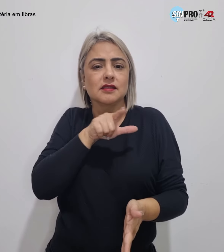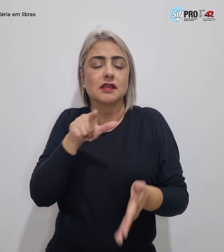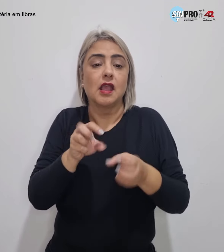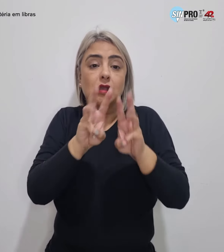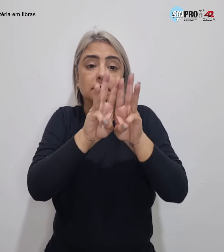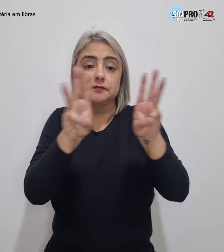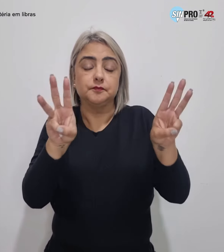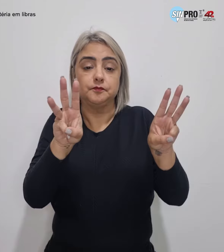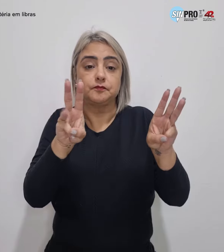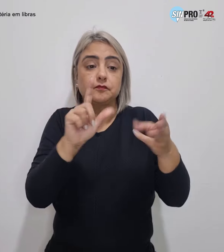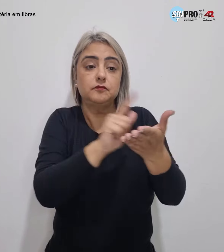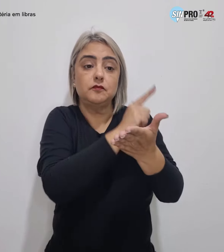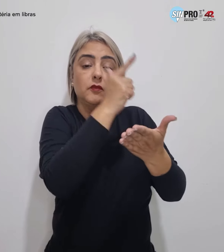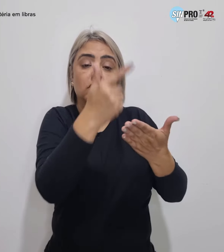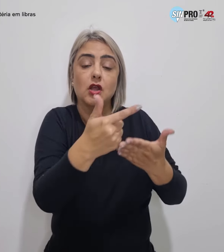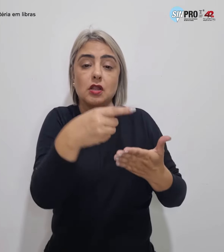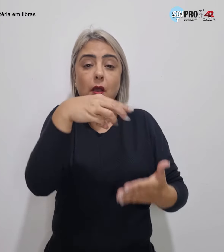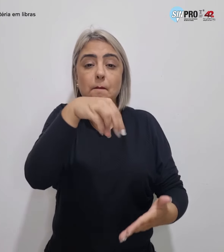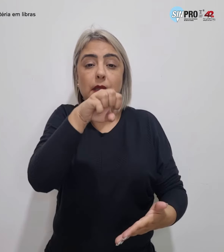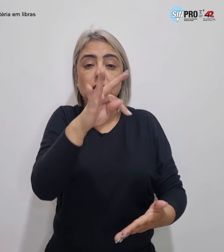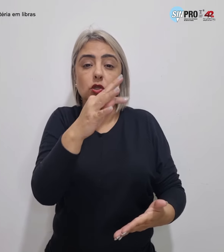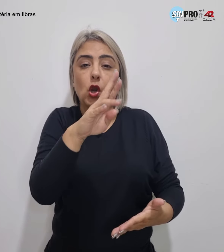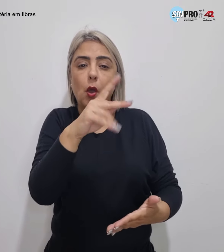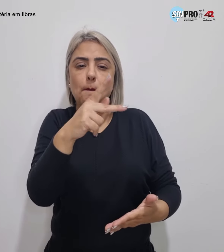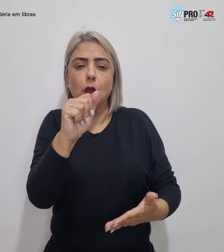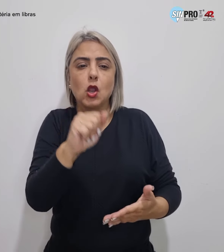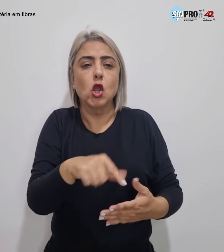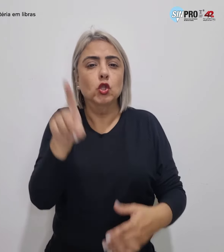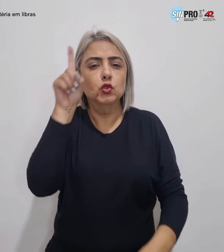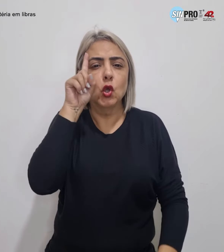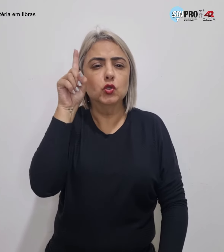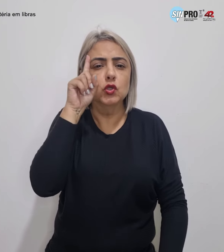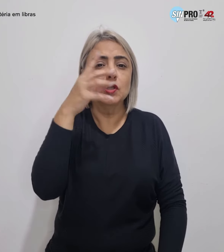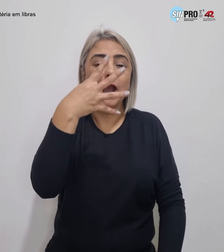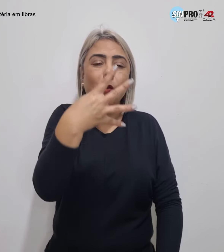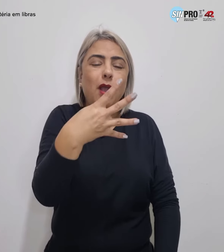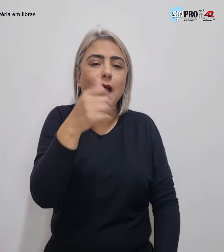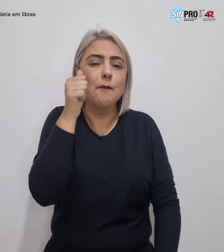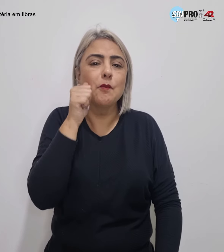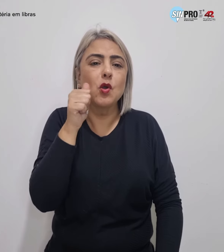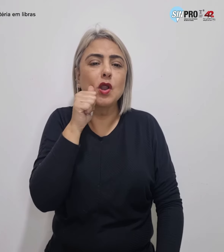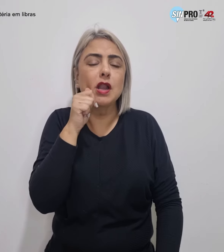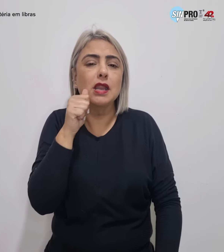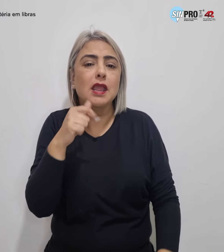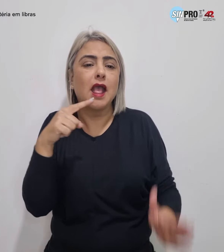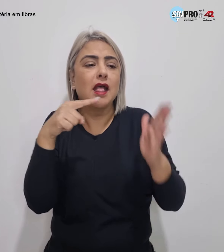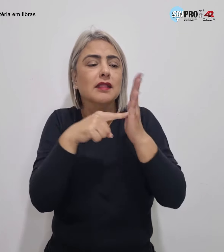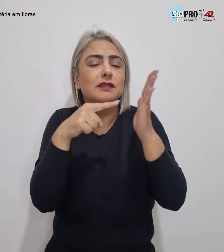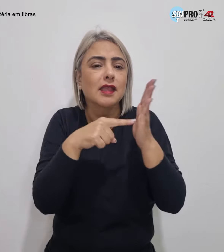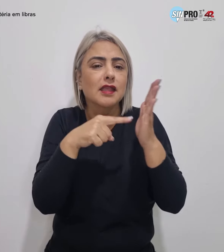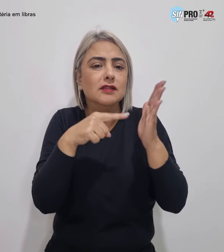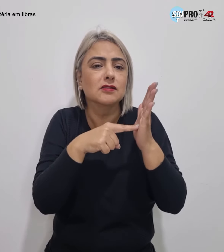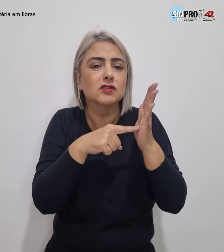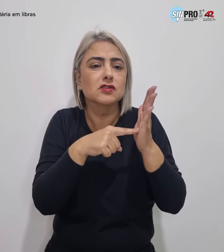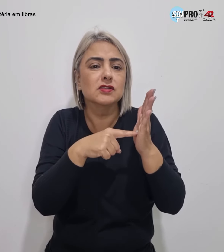metrópoles da conta de que por dia quatro mulheres denunciam descumprimento de medidas